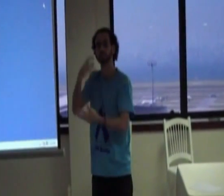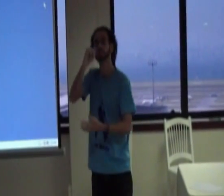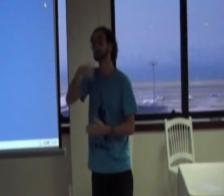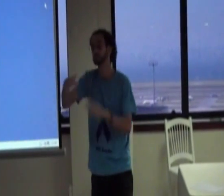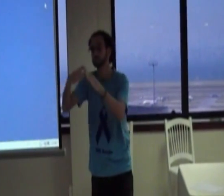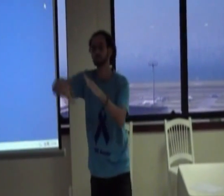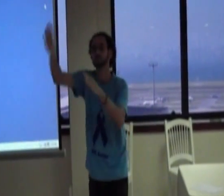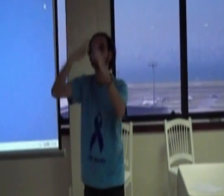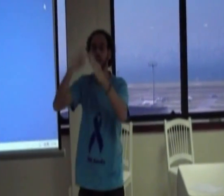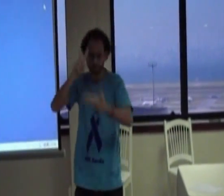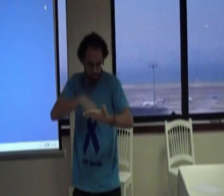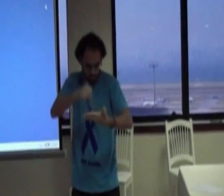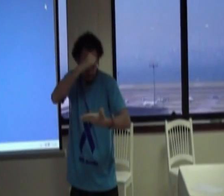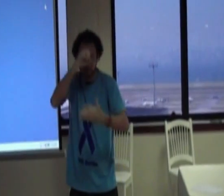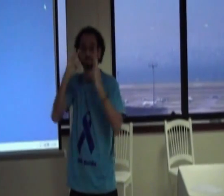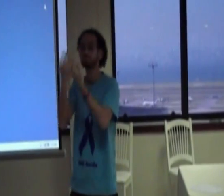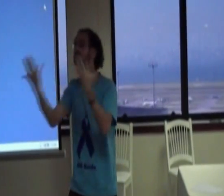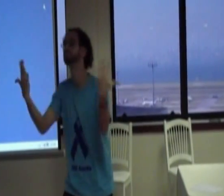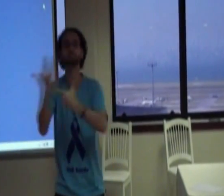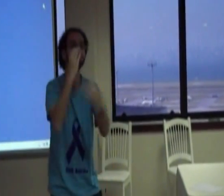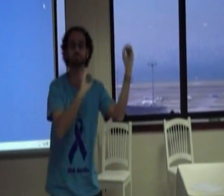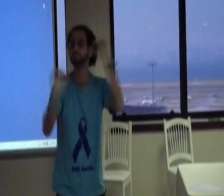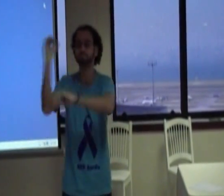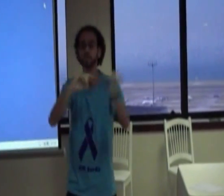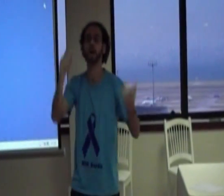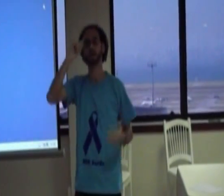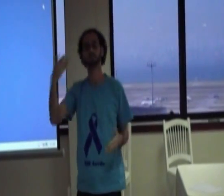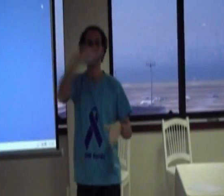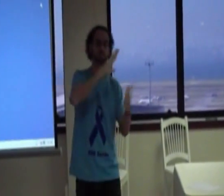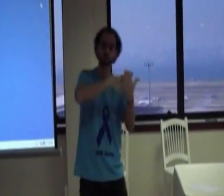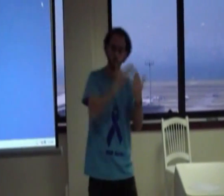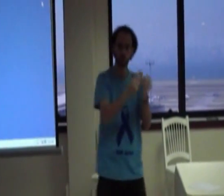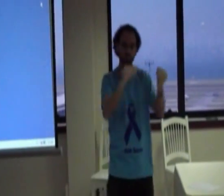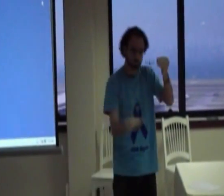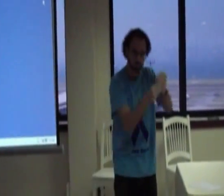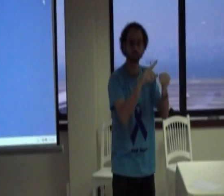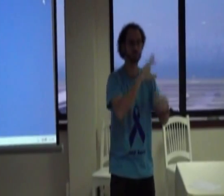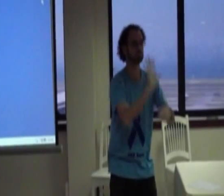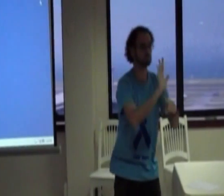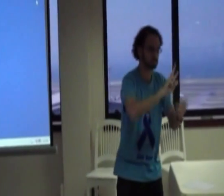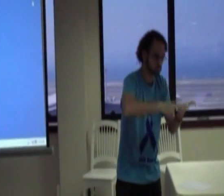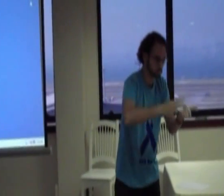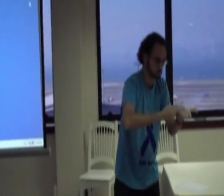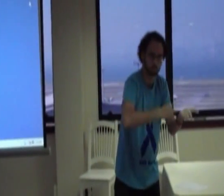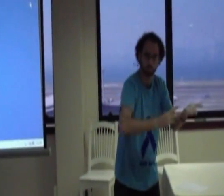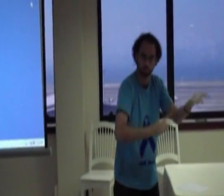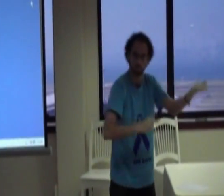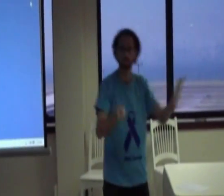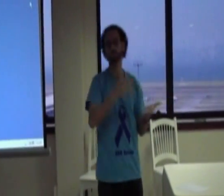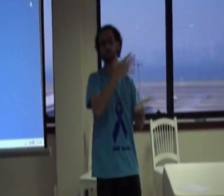No caso, ter a língua de sinais com uma disciplina até extracurricular para que o surdo em casa ele consiga também